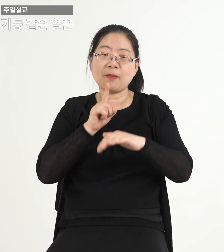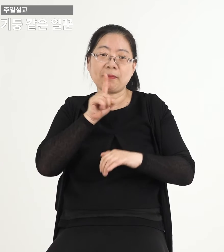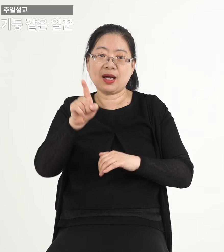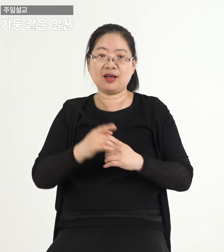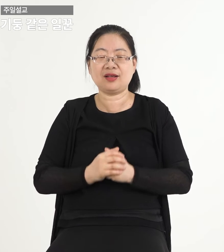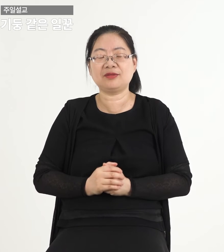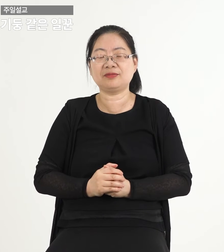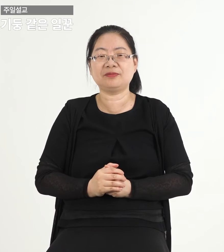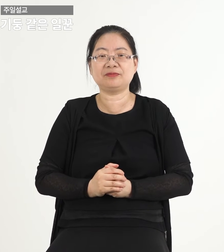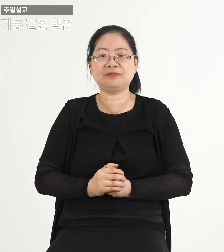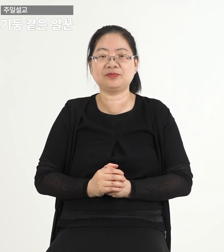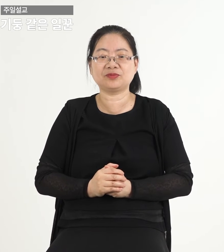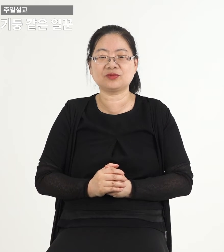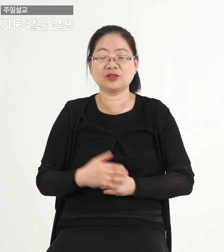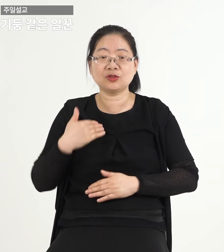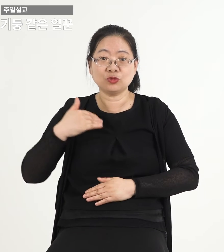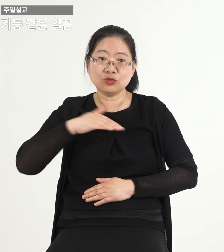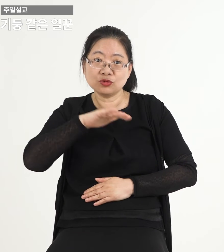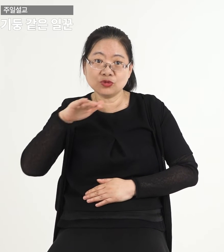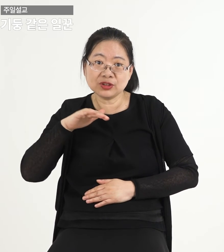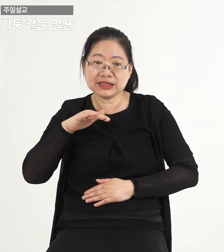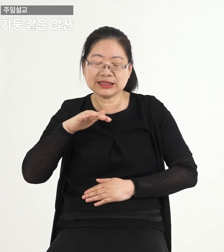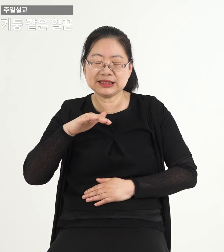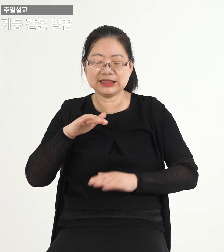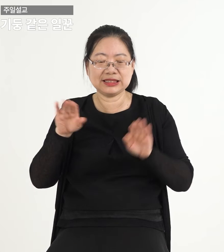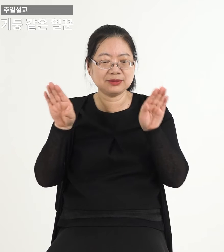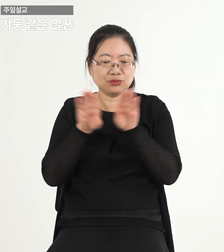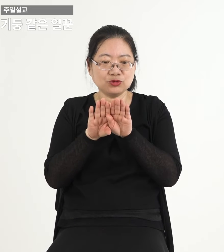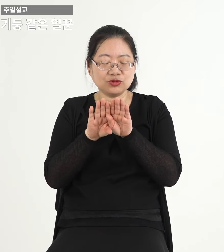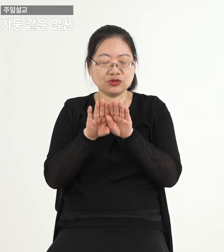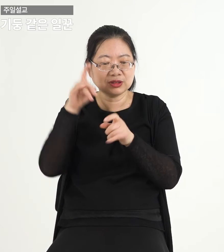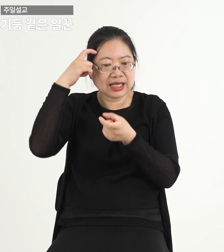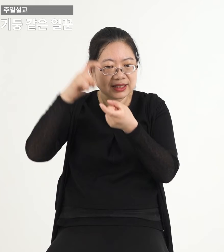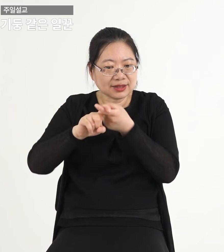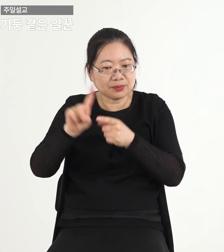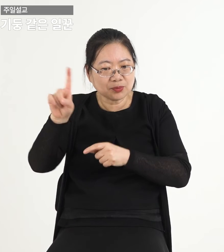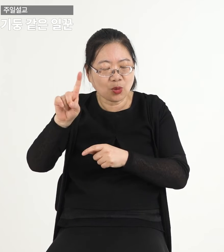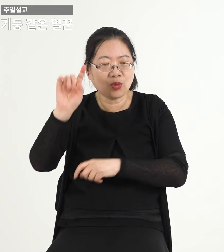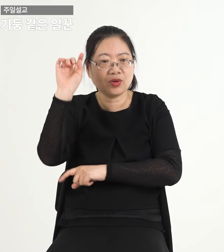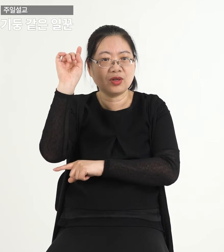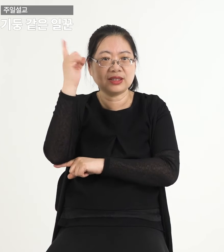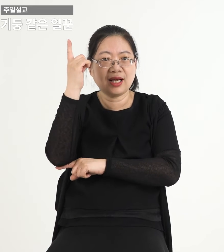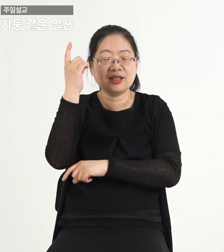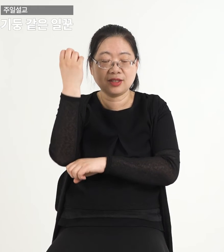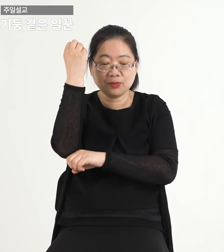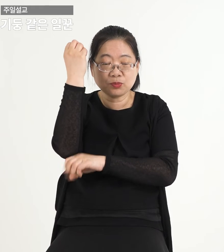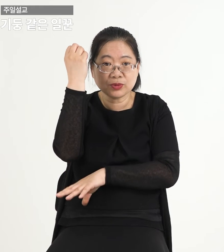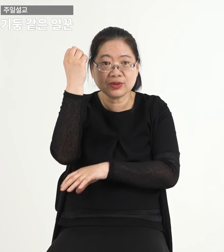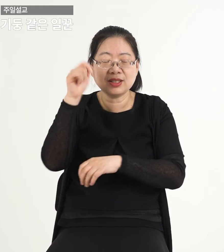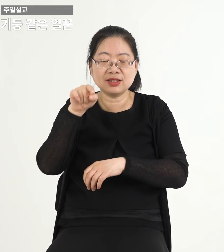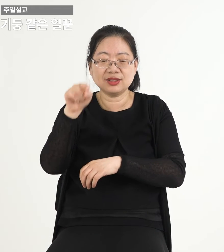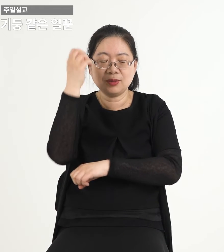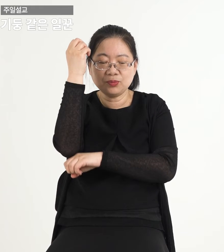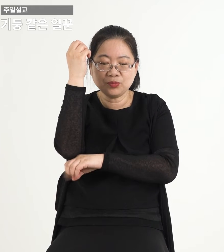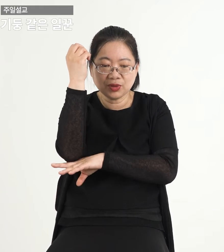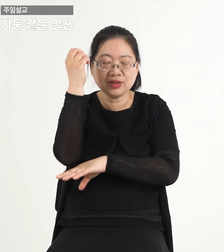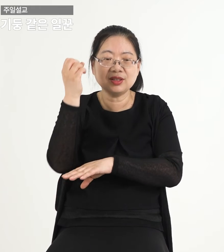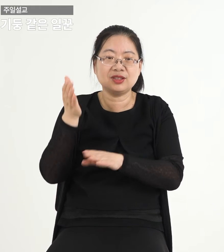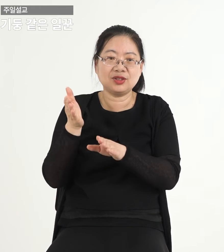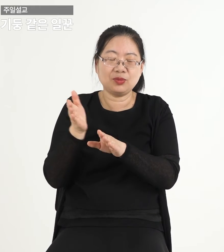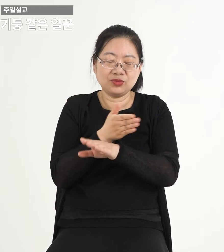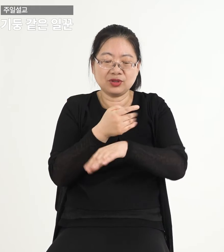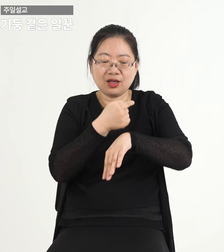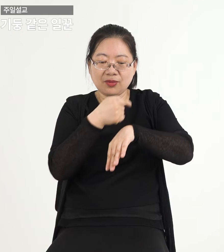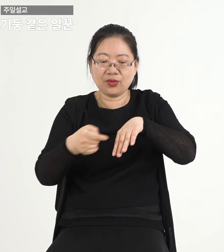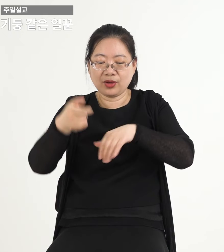그 우리는 어느 문을 관심을 가져야 돼요? 다윗의 뿌리, 그 뿌리에서 오실